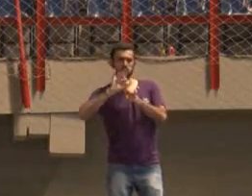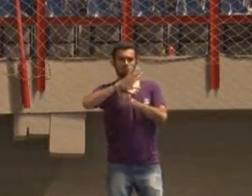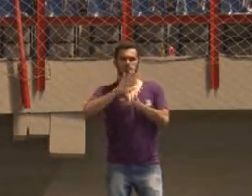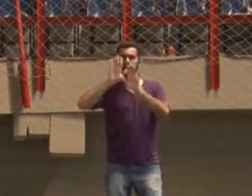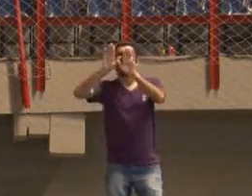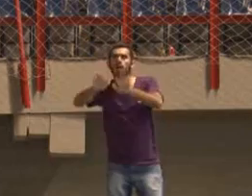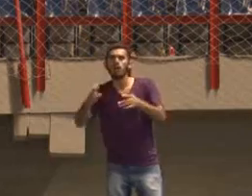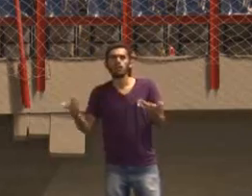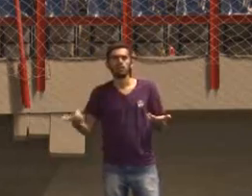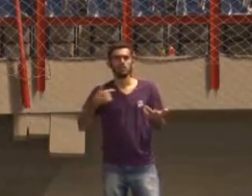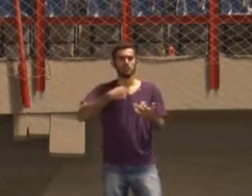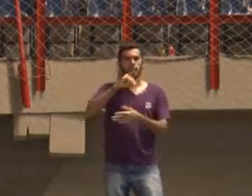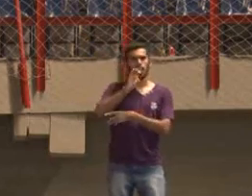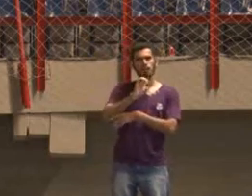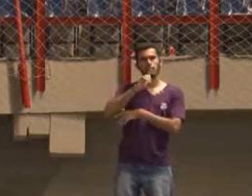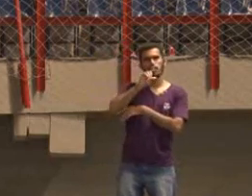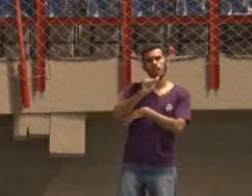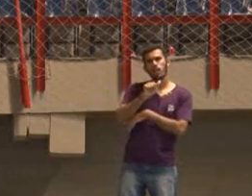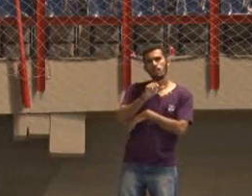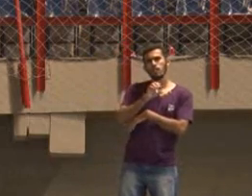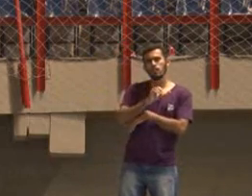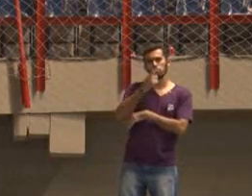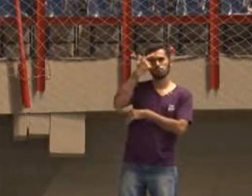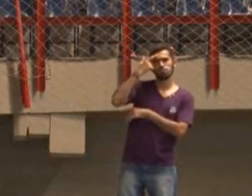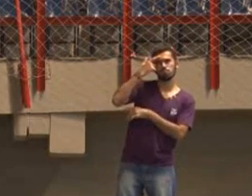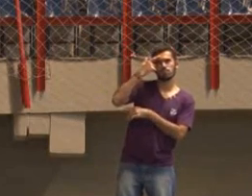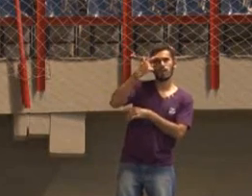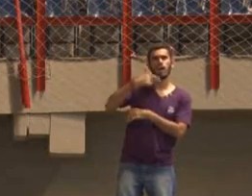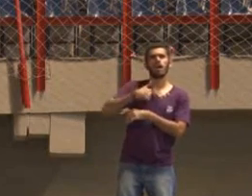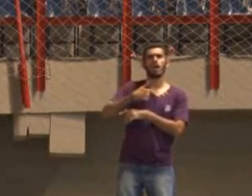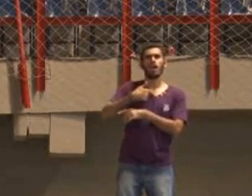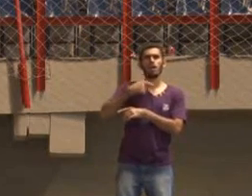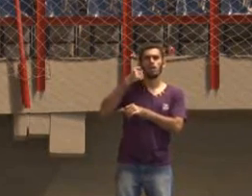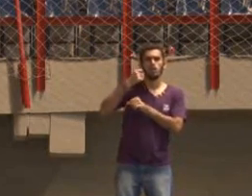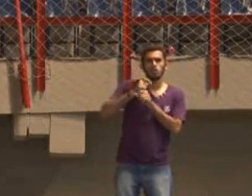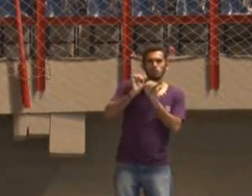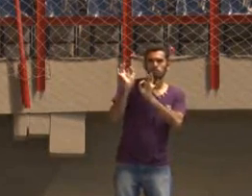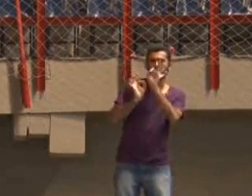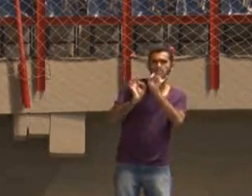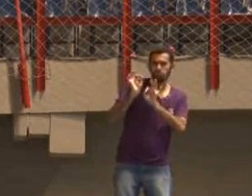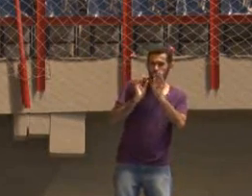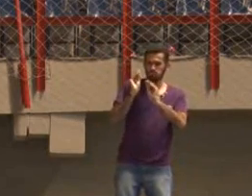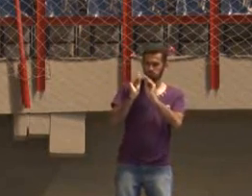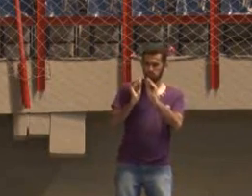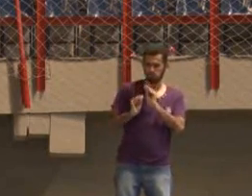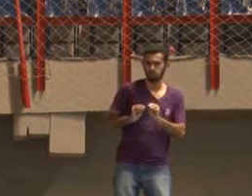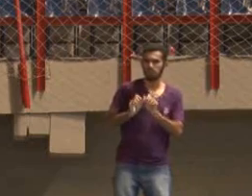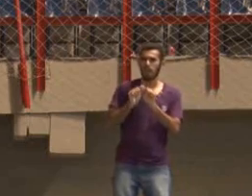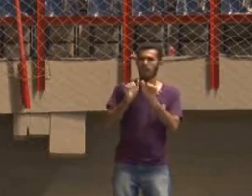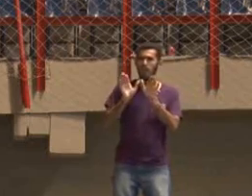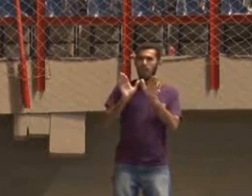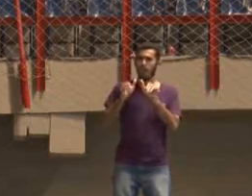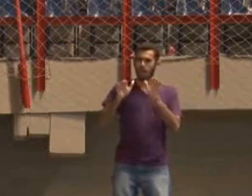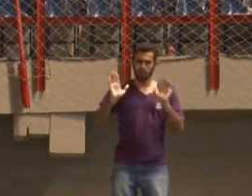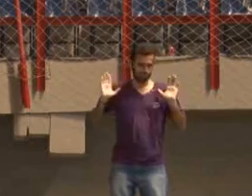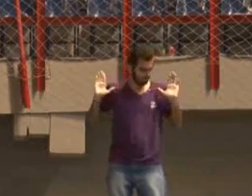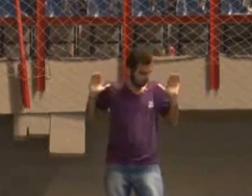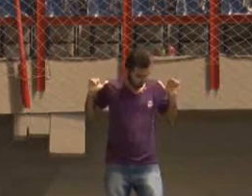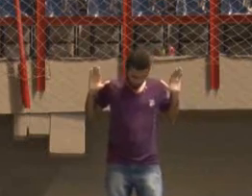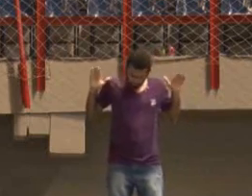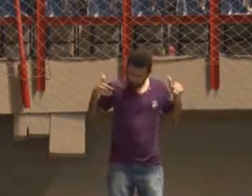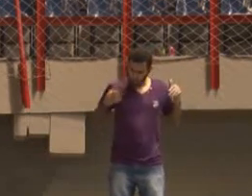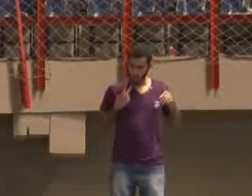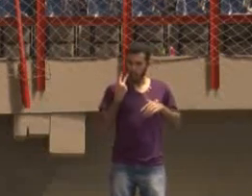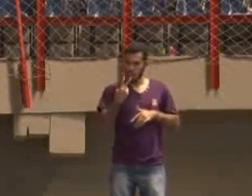disse, vou fazer 2 pares de asas. Vou juntar várias penas de gaivota,